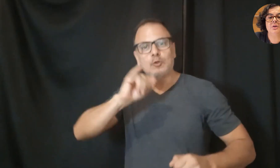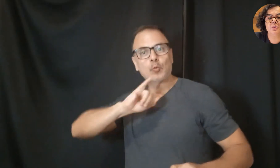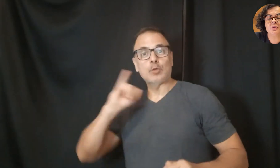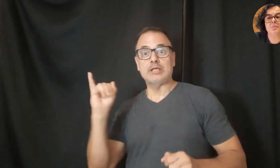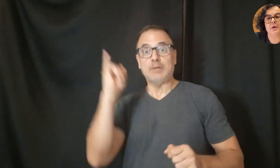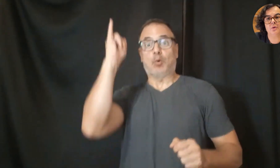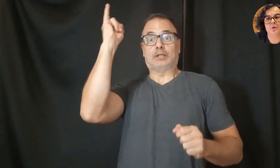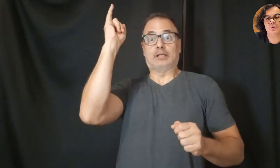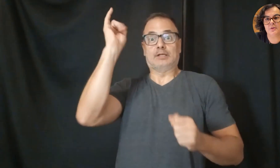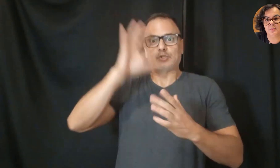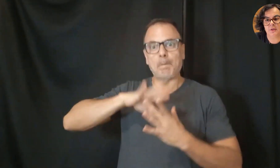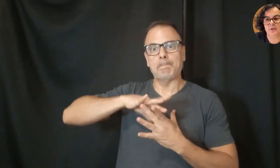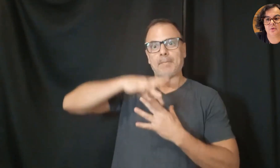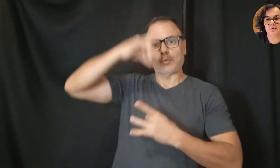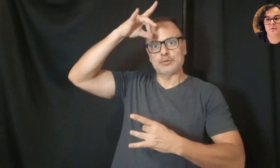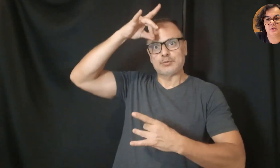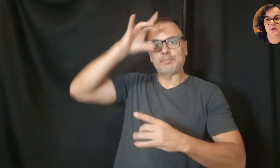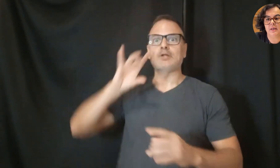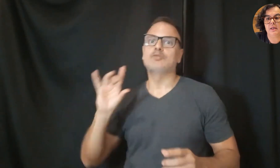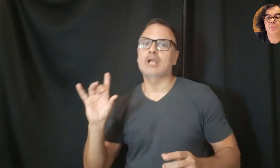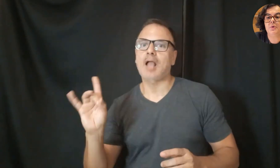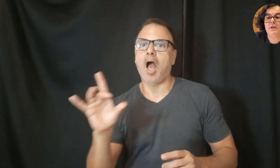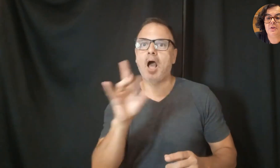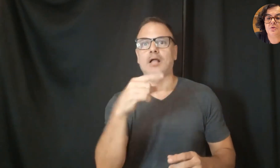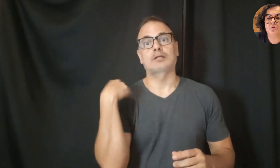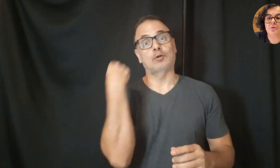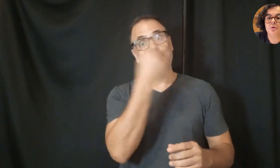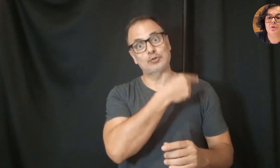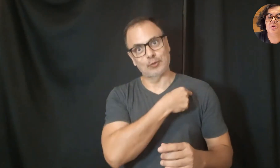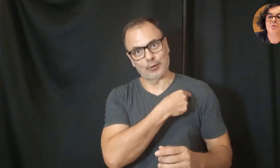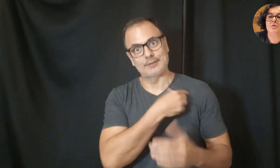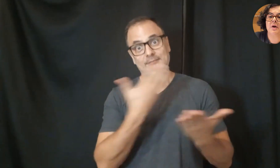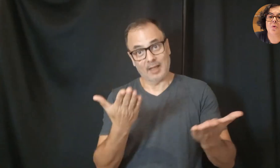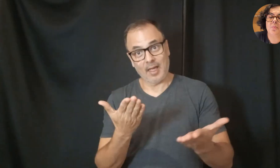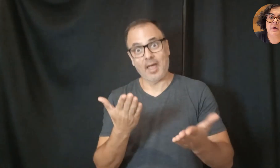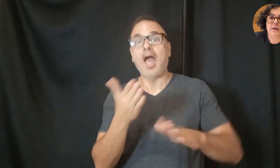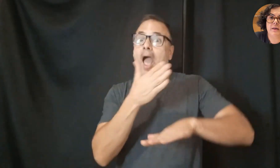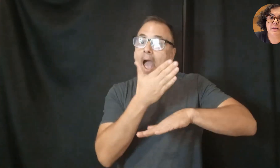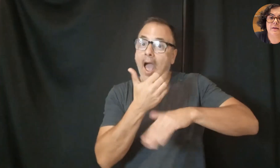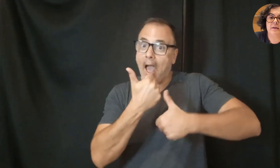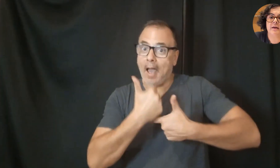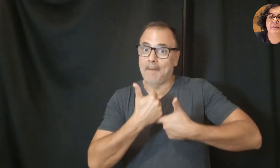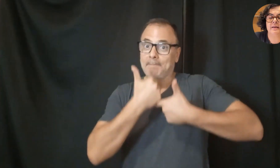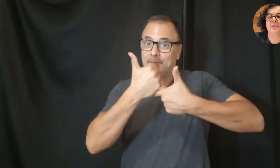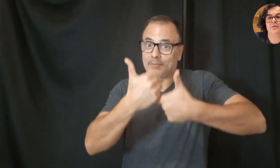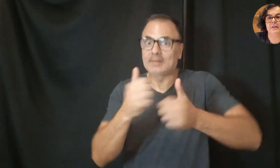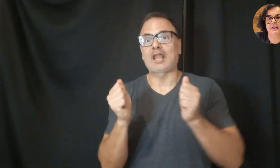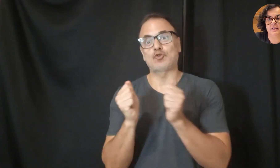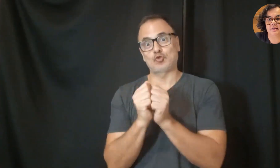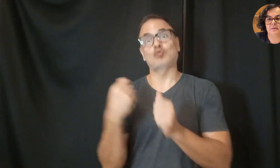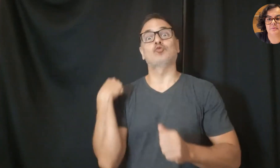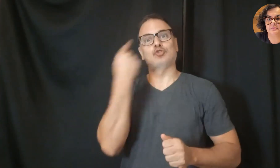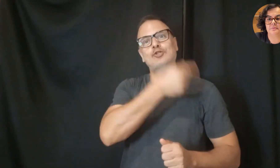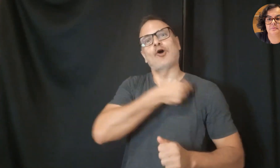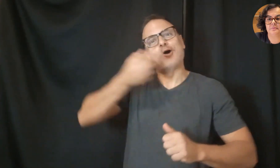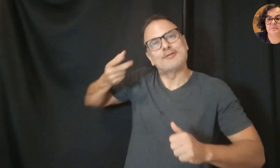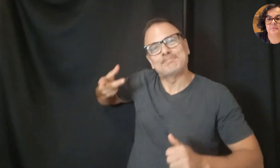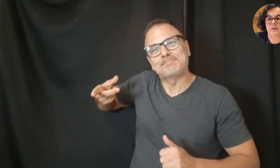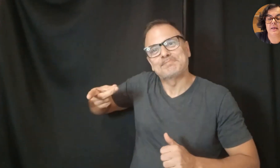valioso para o nosso espírito e por isso nos acompanha até a vida eterna.